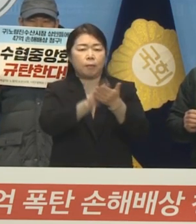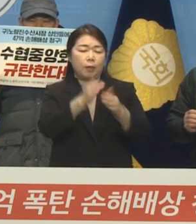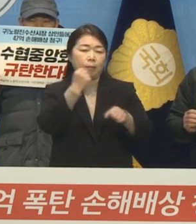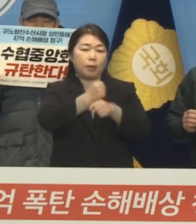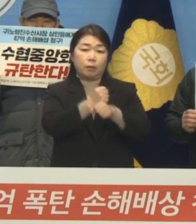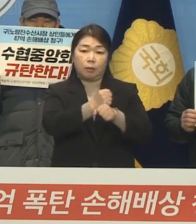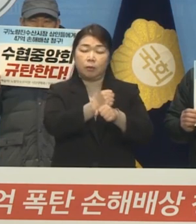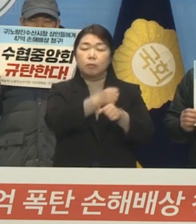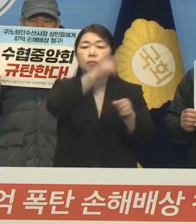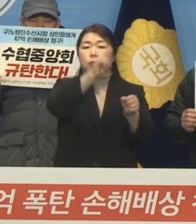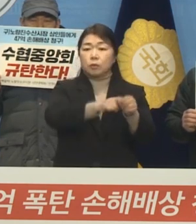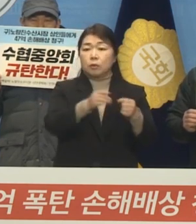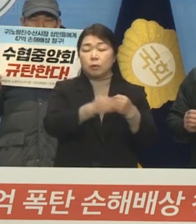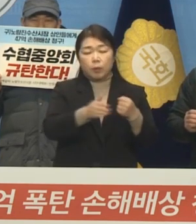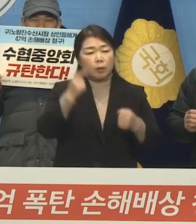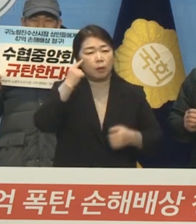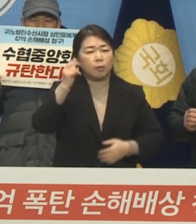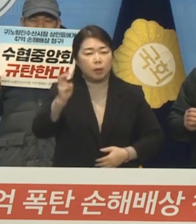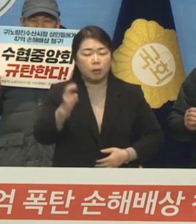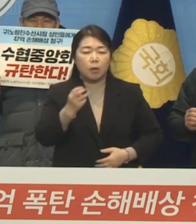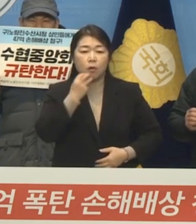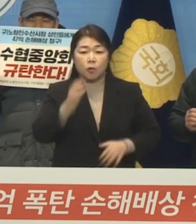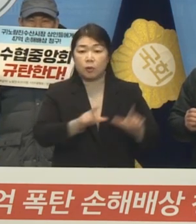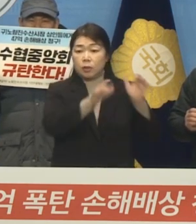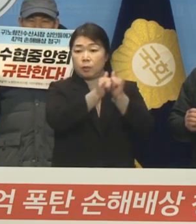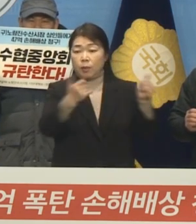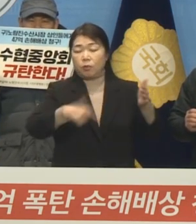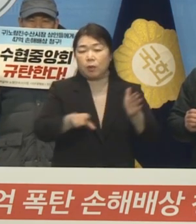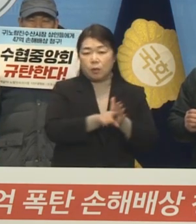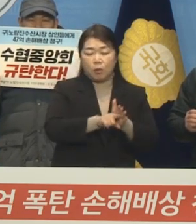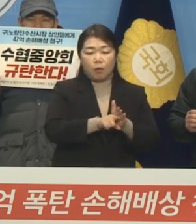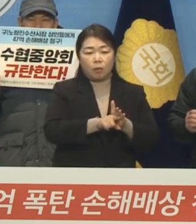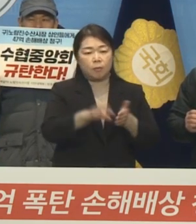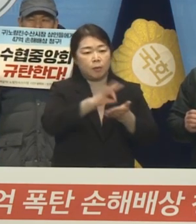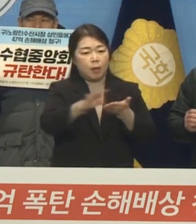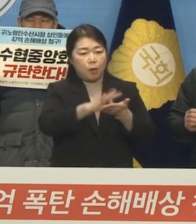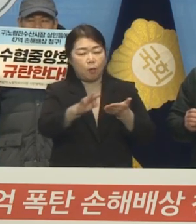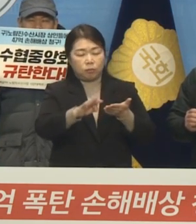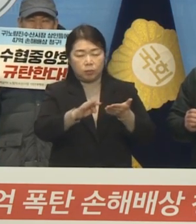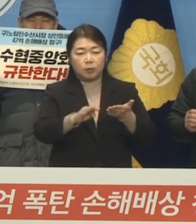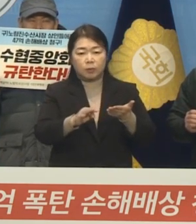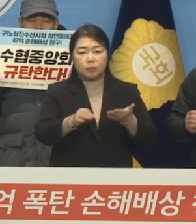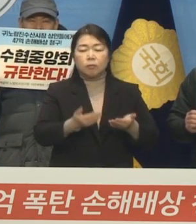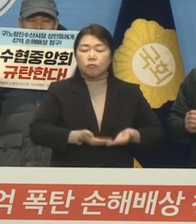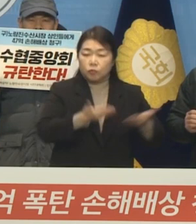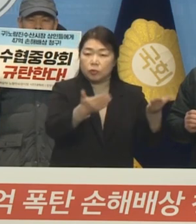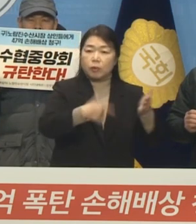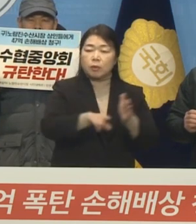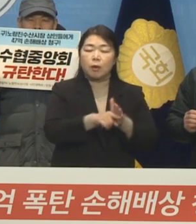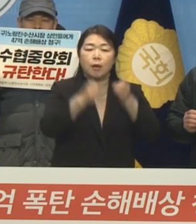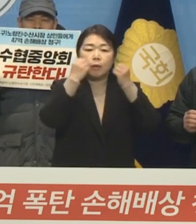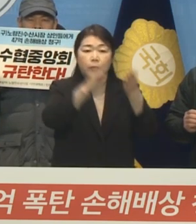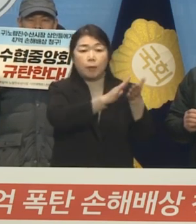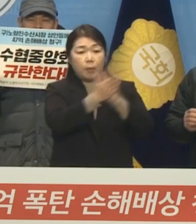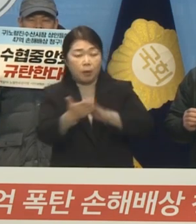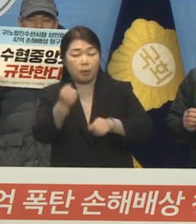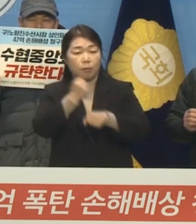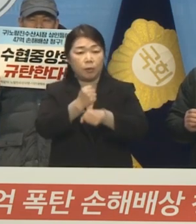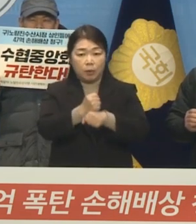해서 어찌 보면 우리 서울 시민들을 위한 공간으로 돌려주기 위해서 현대화 사업을 해야 된다는 이런